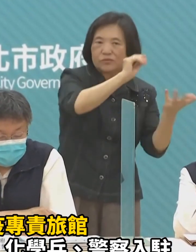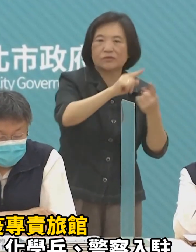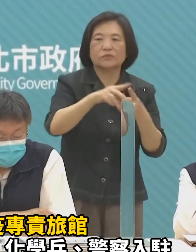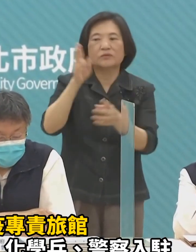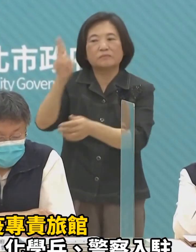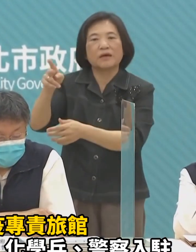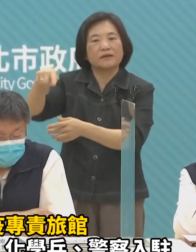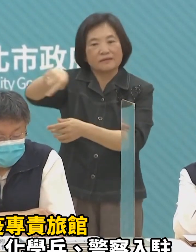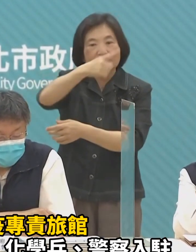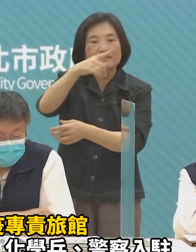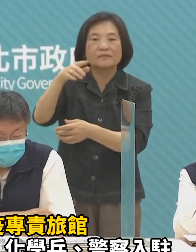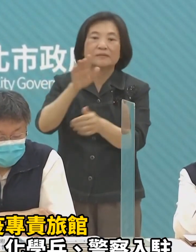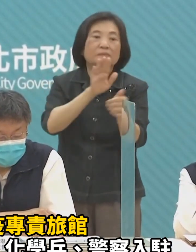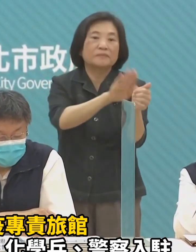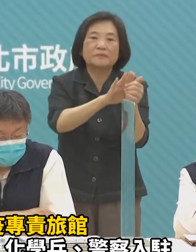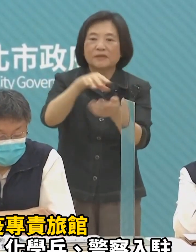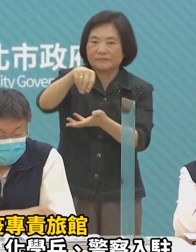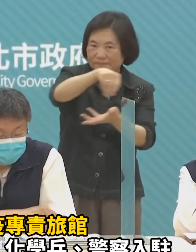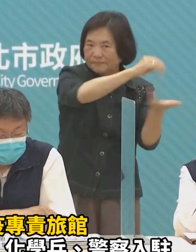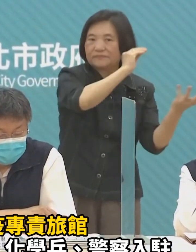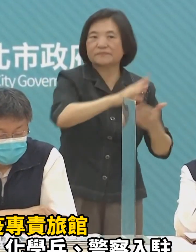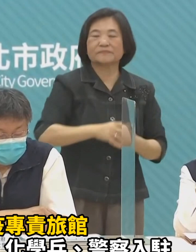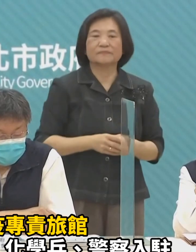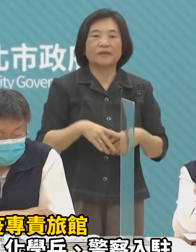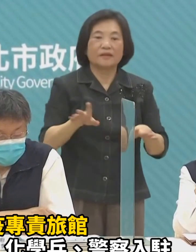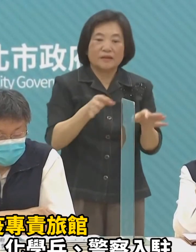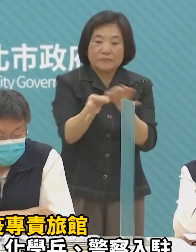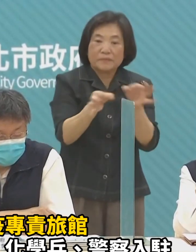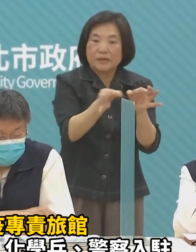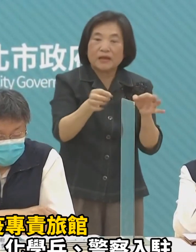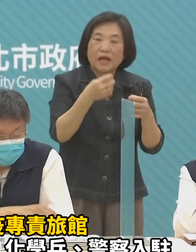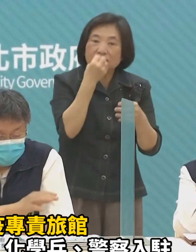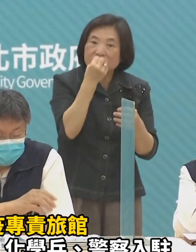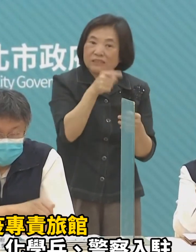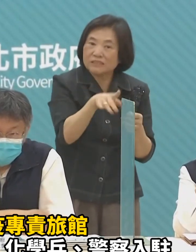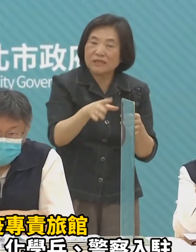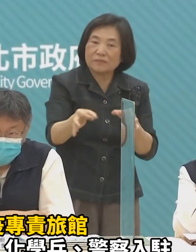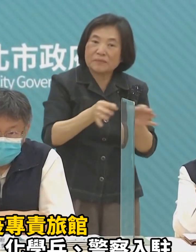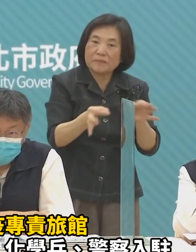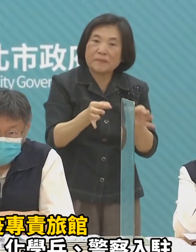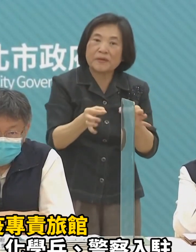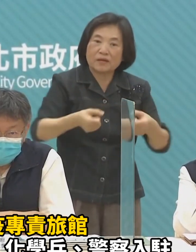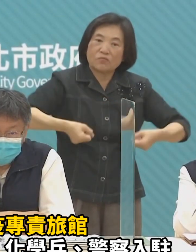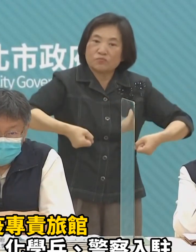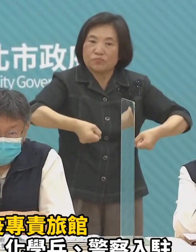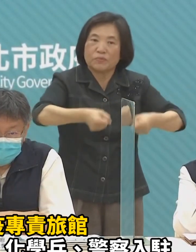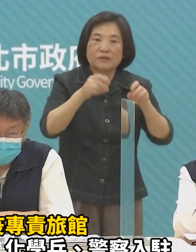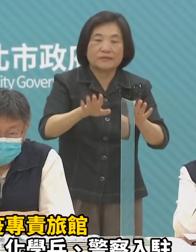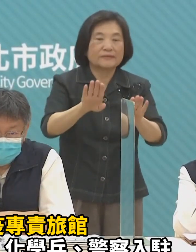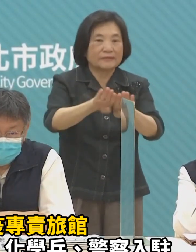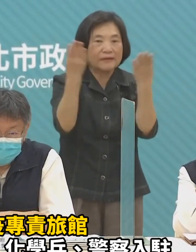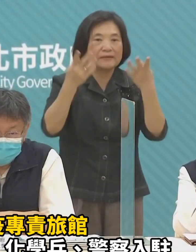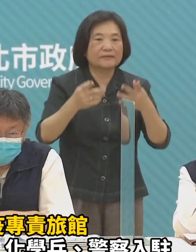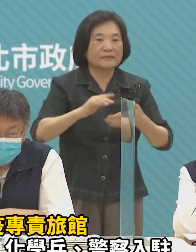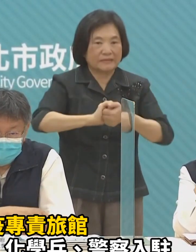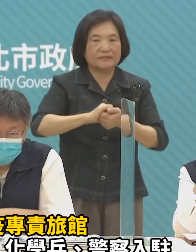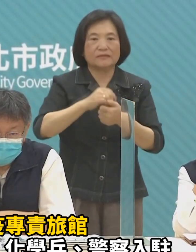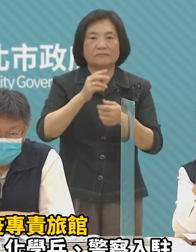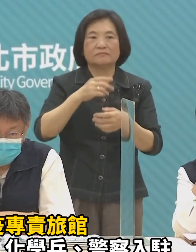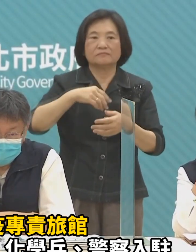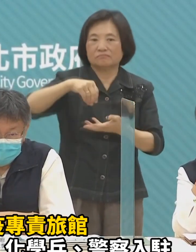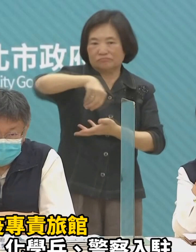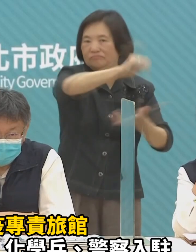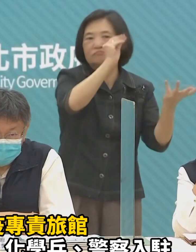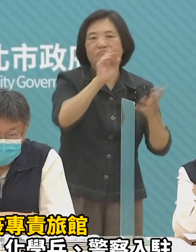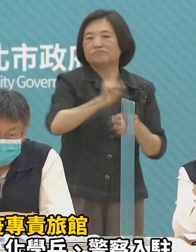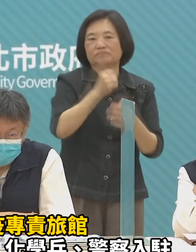民的民生必需，但是我们在摊商的部分，饮食类摊商都要求从今天开始改采外带以及外